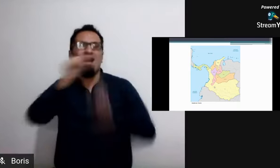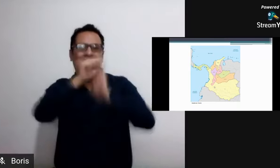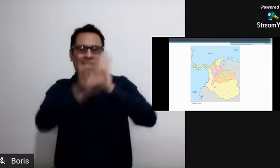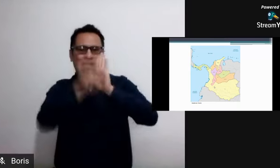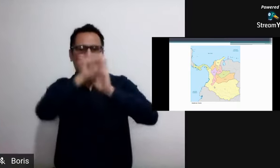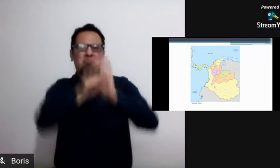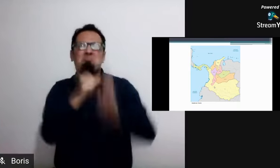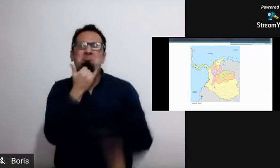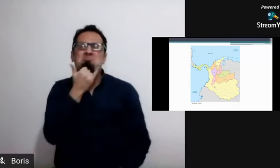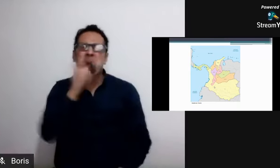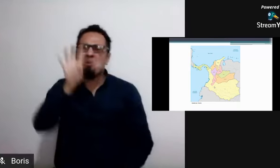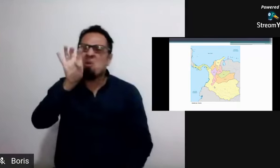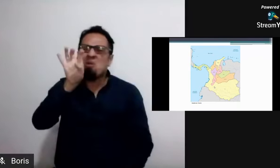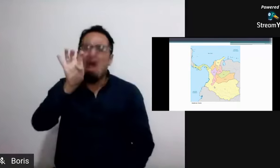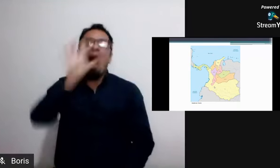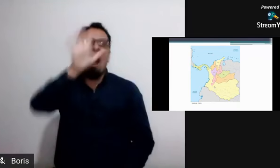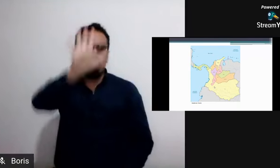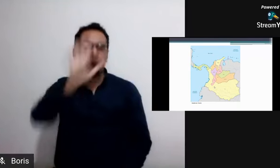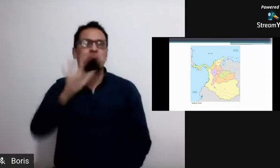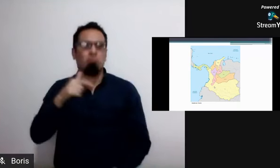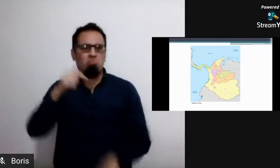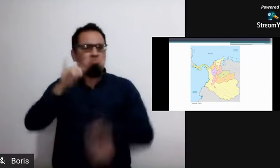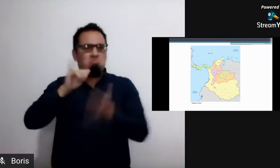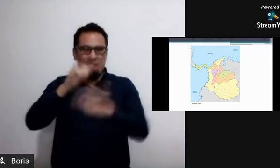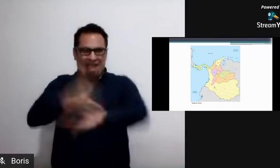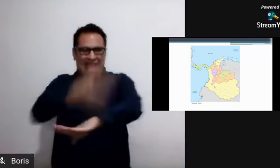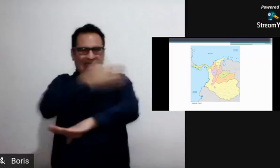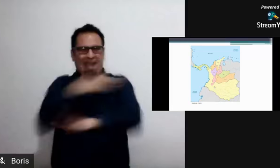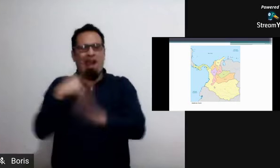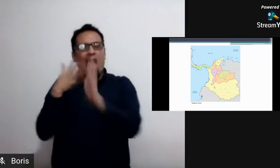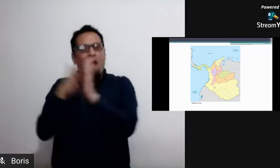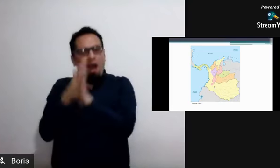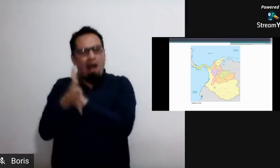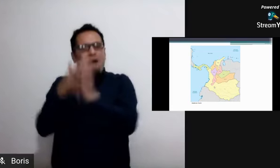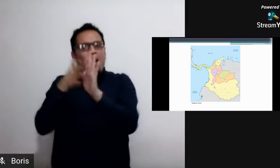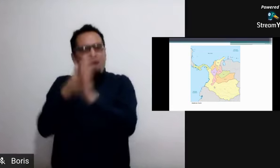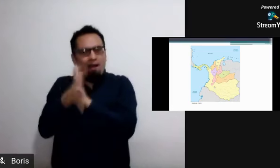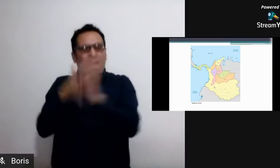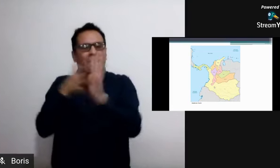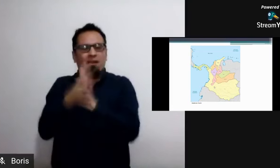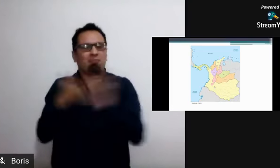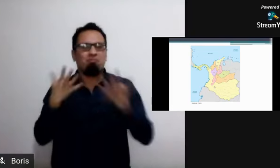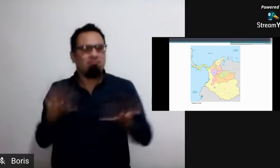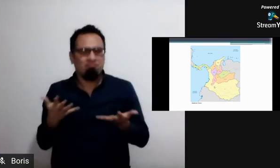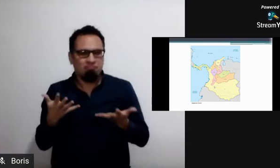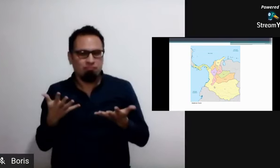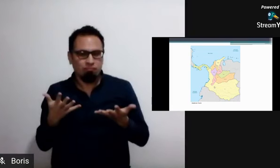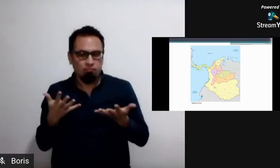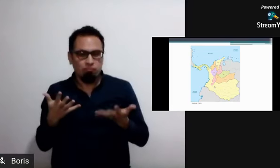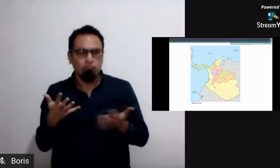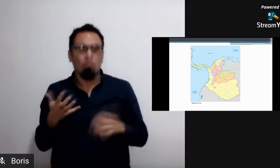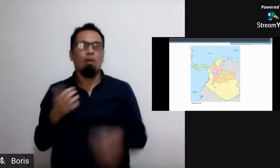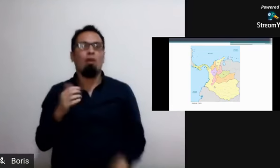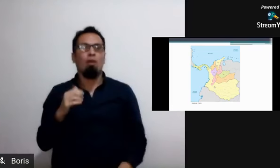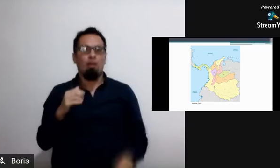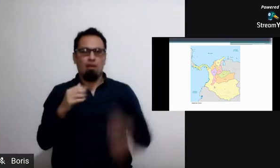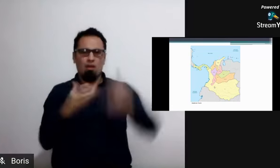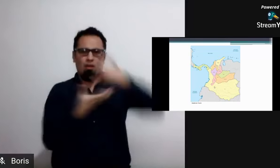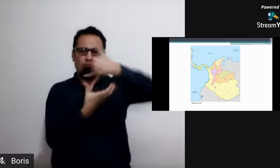son 9, por eso utilizo esta seña, porque son 9 estados federados. Si ven cómo fue